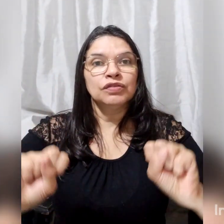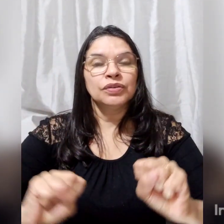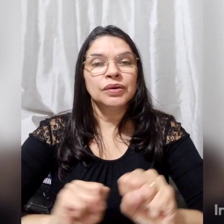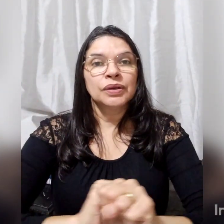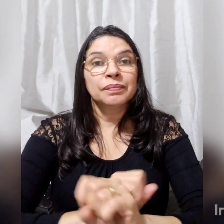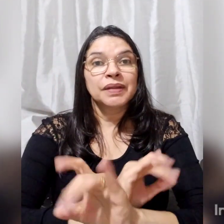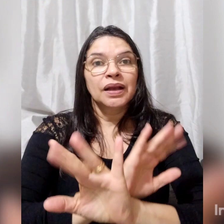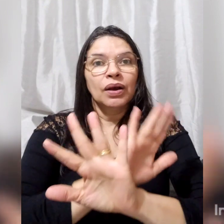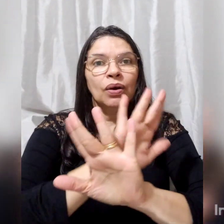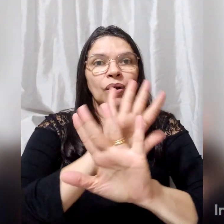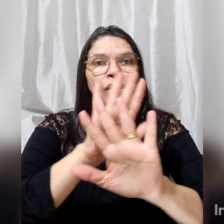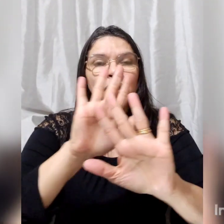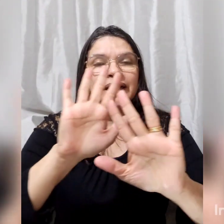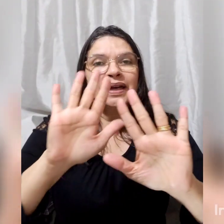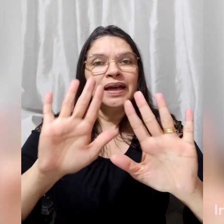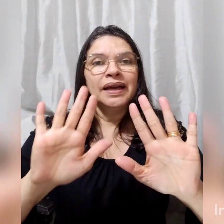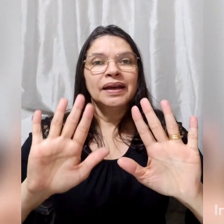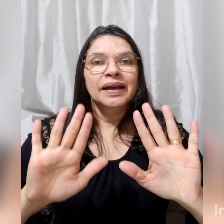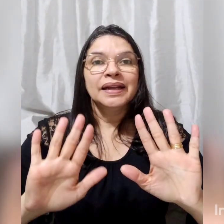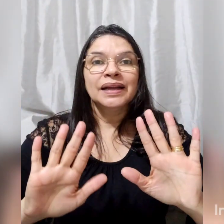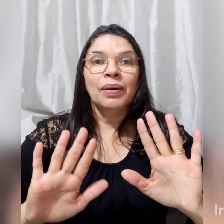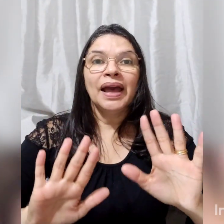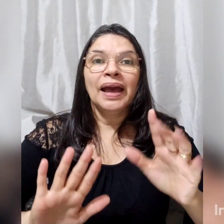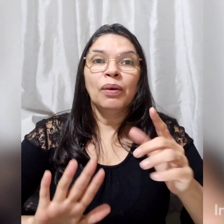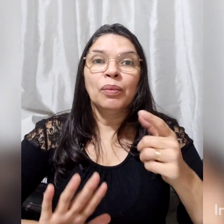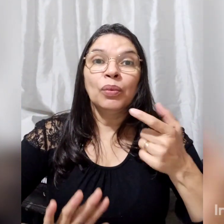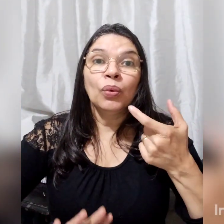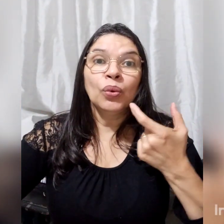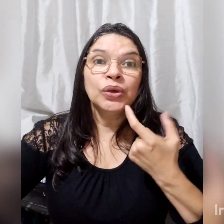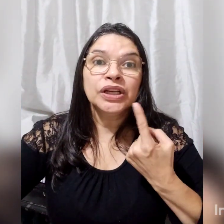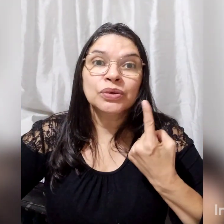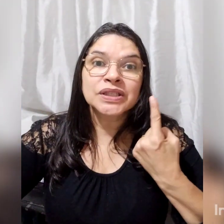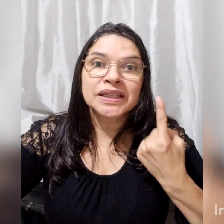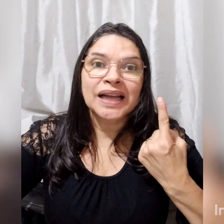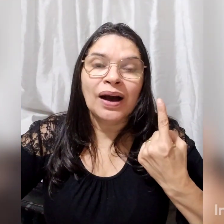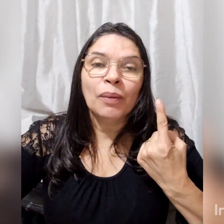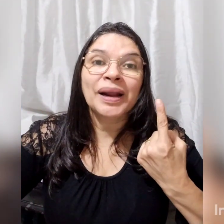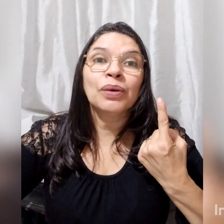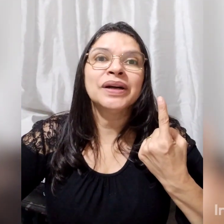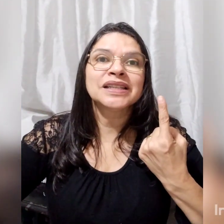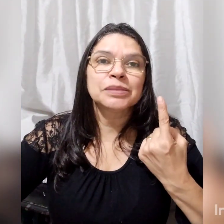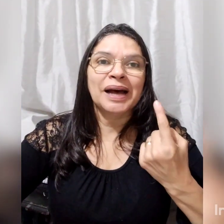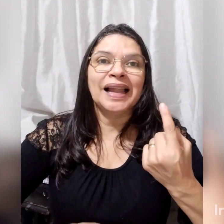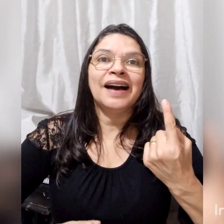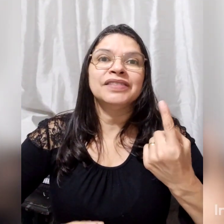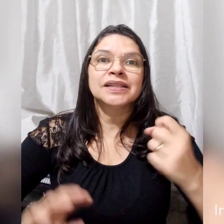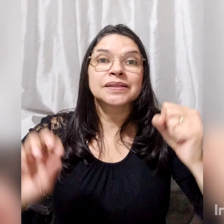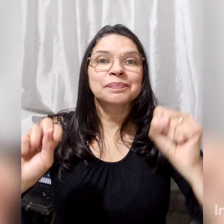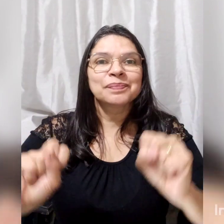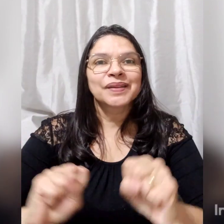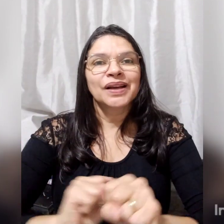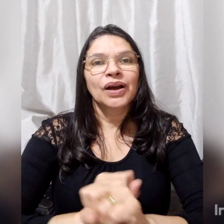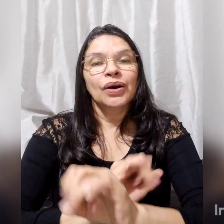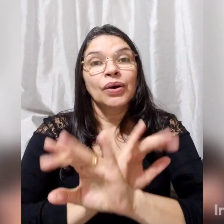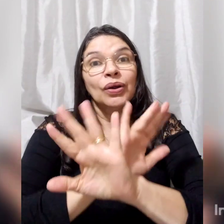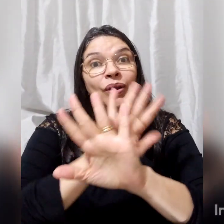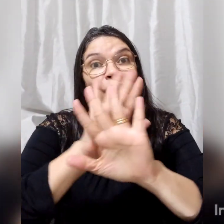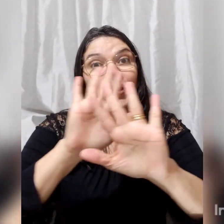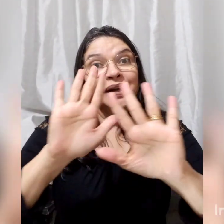novo, glória. Então, é um único sinal para quantas palavras?